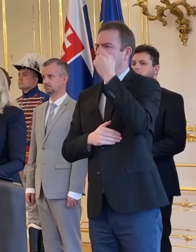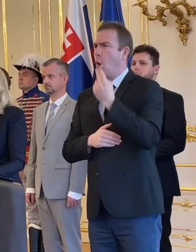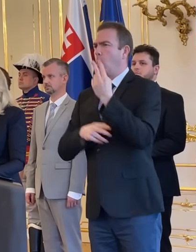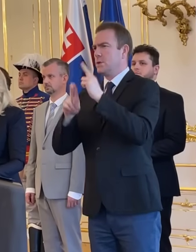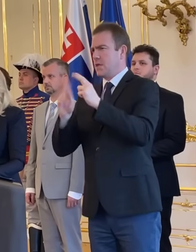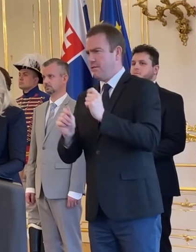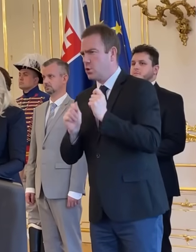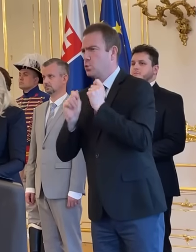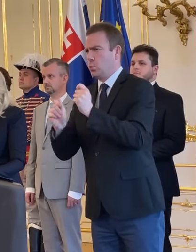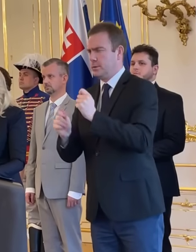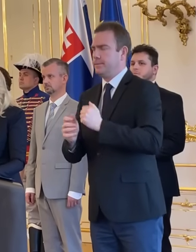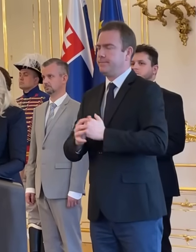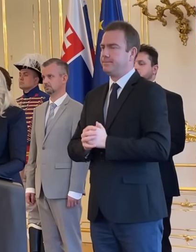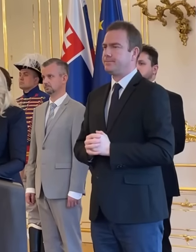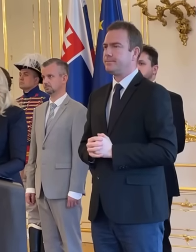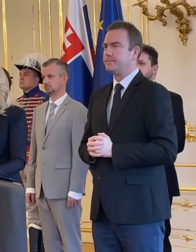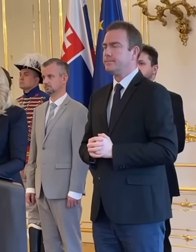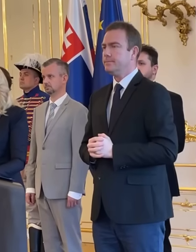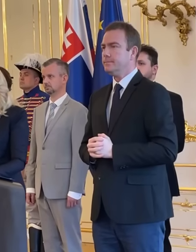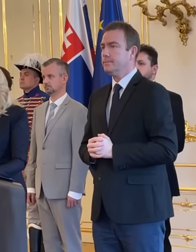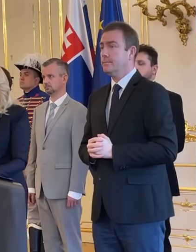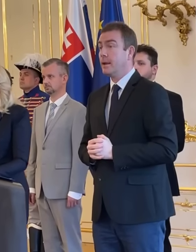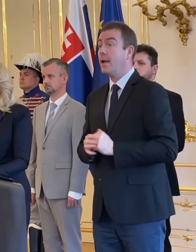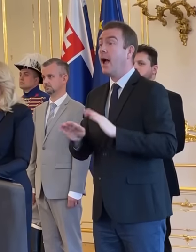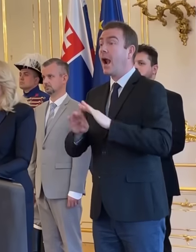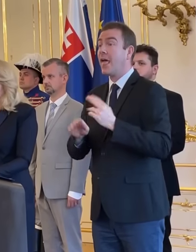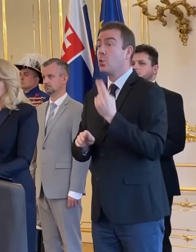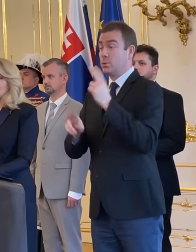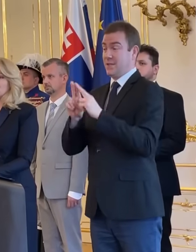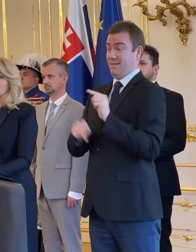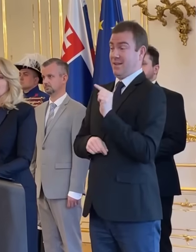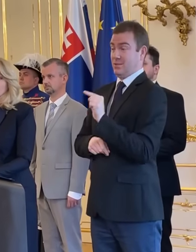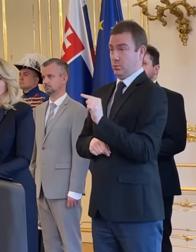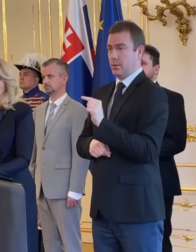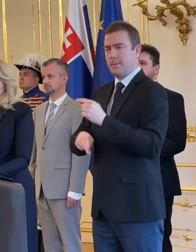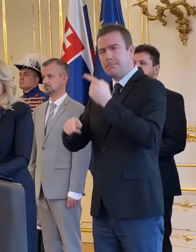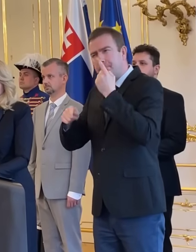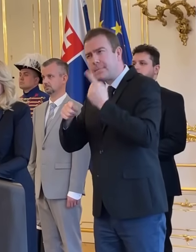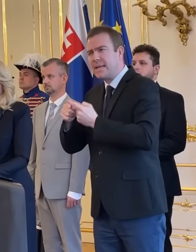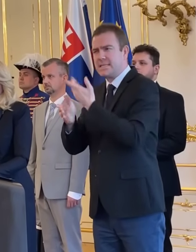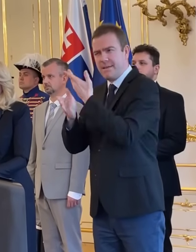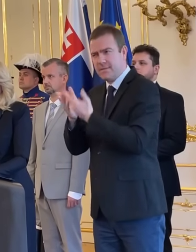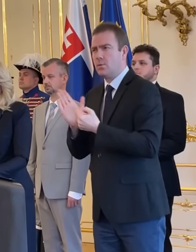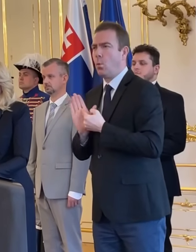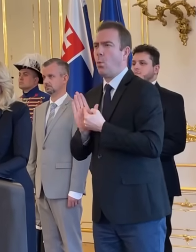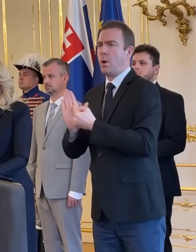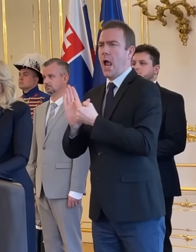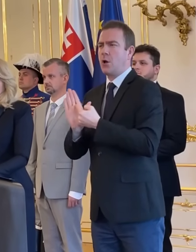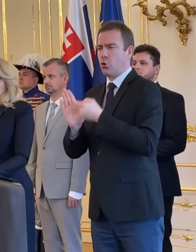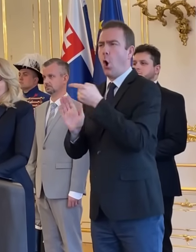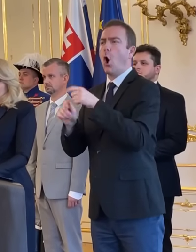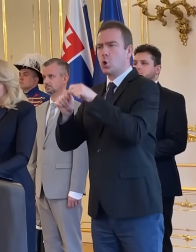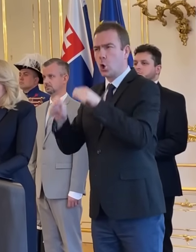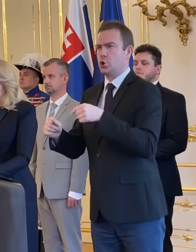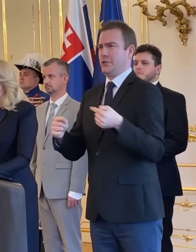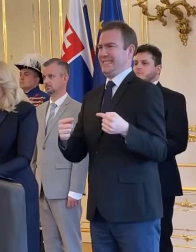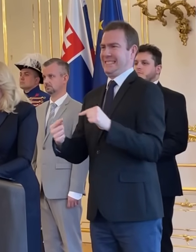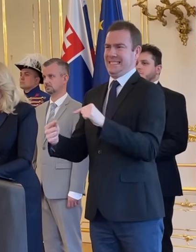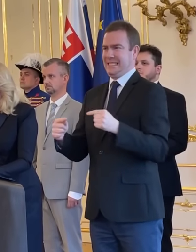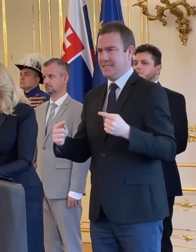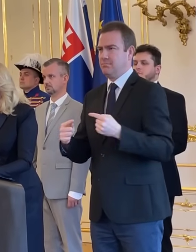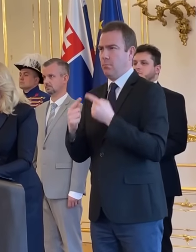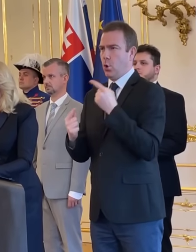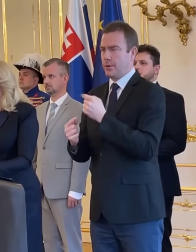rozhodnutie Ústavnému súdu. Iba on môže byť konečný arbiter tohto sporu. Zároveň